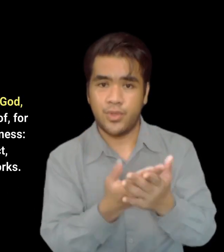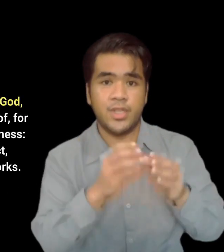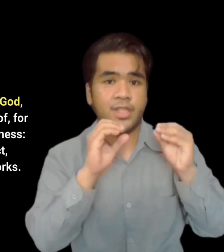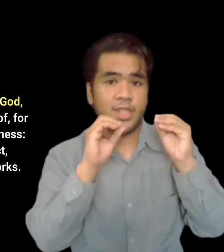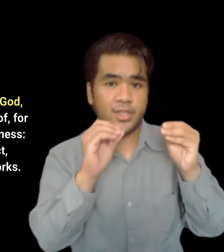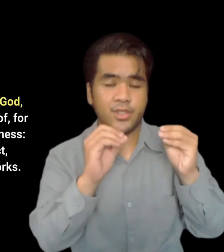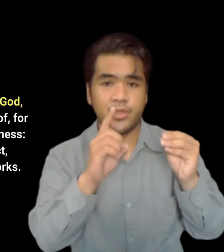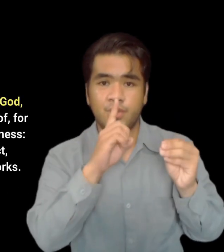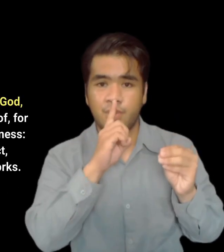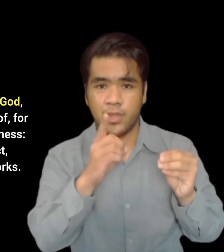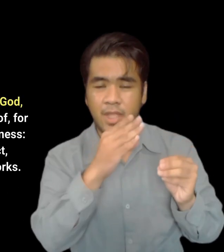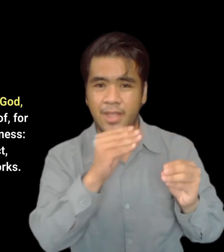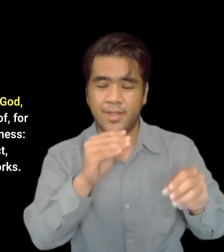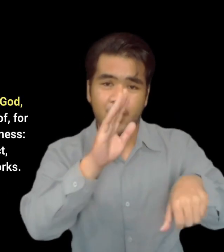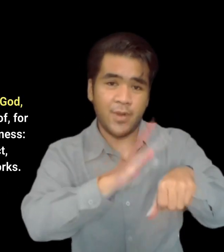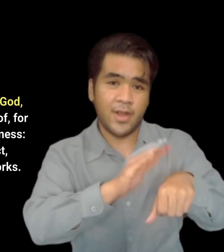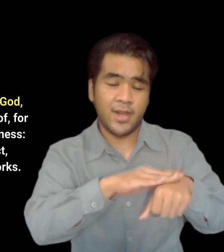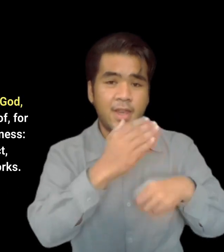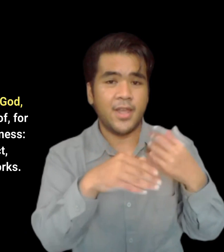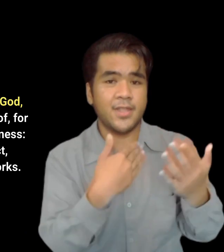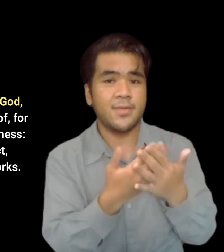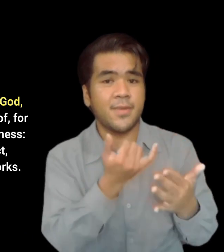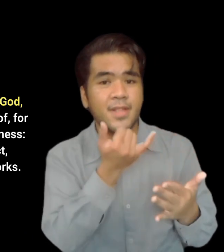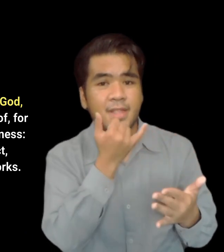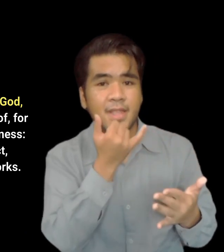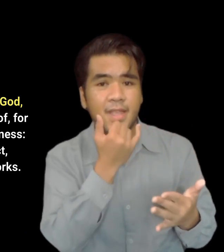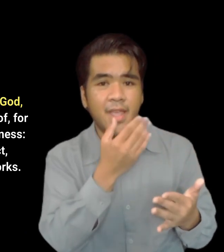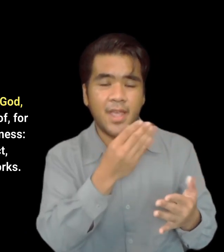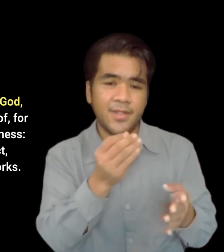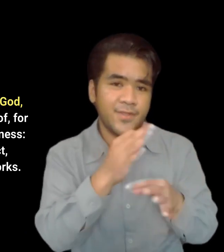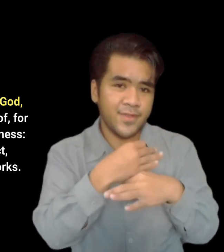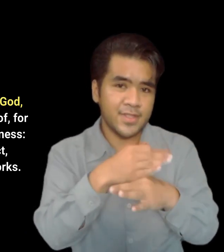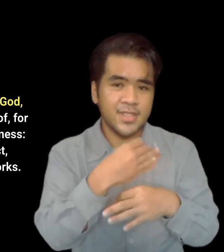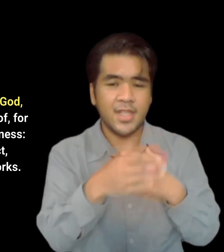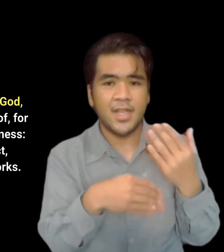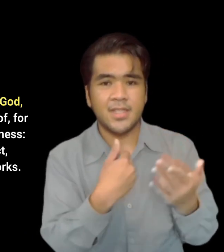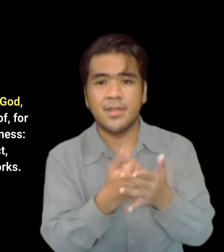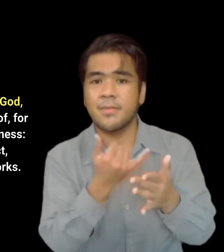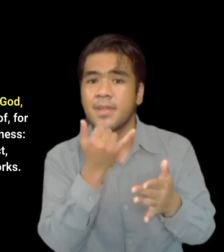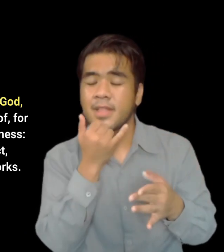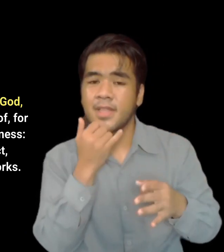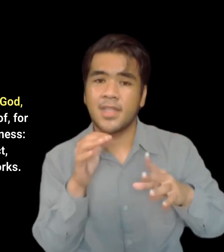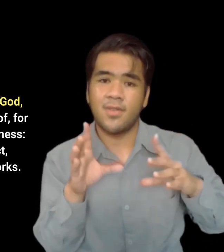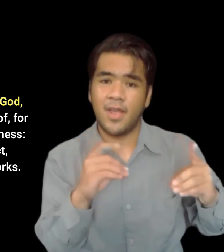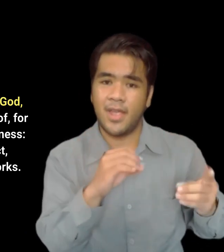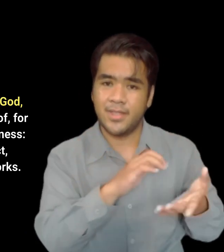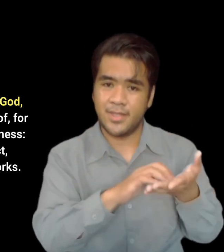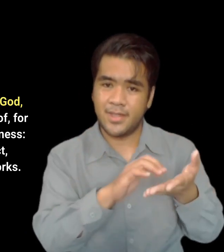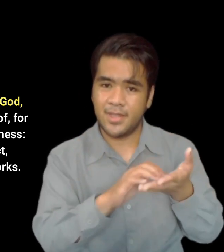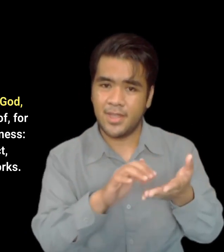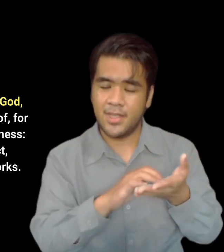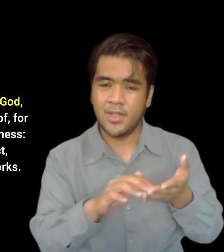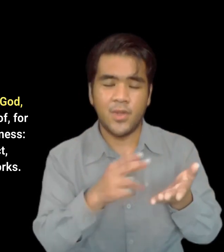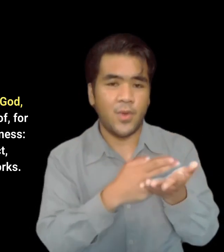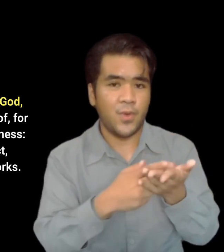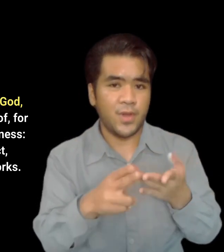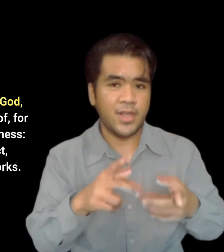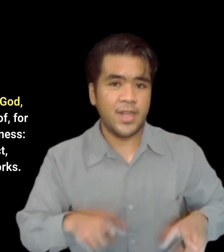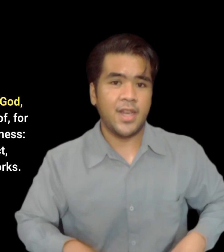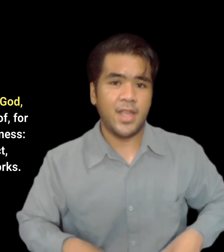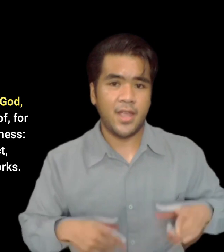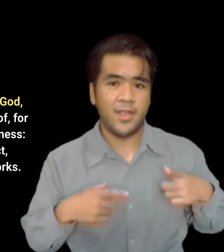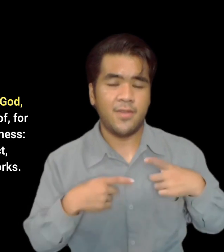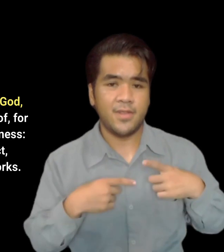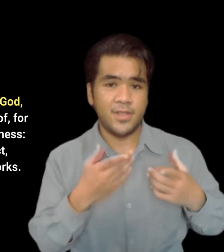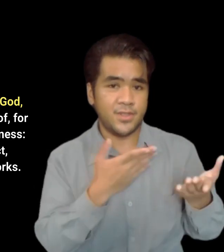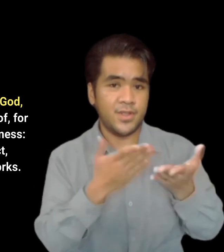ng katotohanan, sa pagsaway ng kamalian, sa pagtutuwid ng likong gawain, at sa pagsasanay para sa matuwid na pamumuhay upang